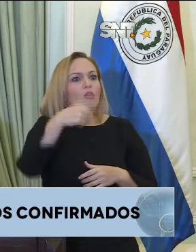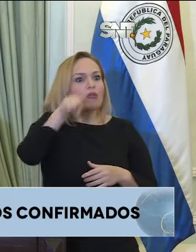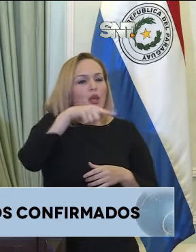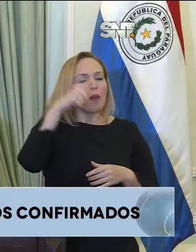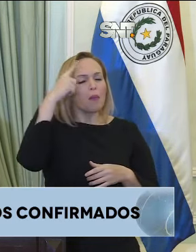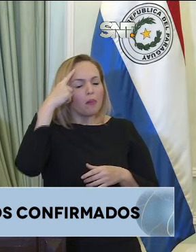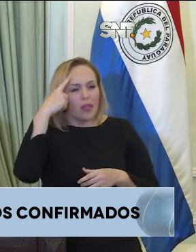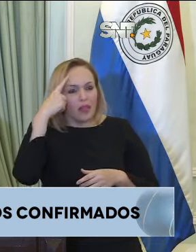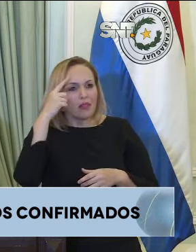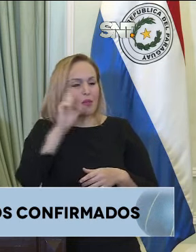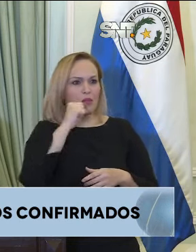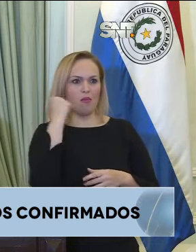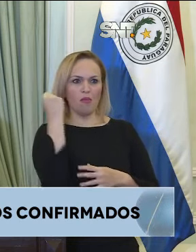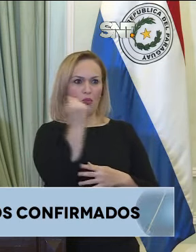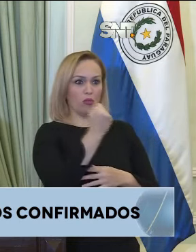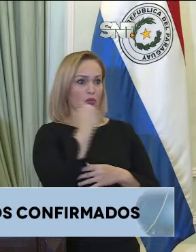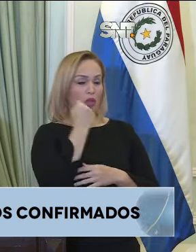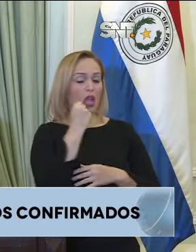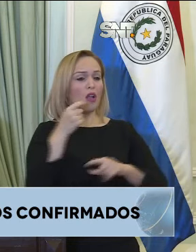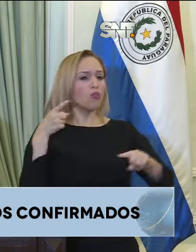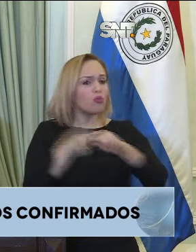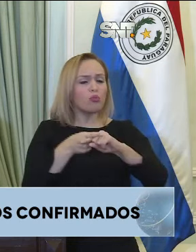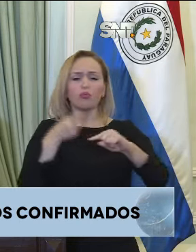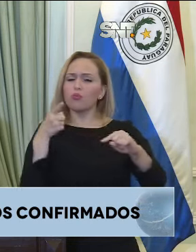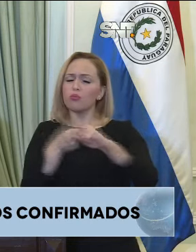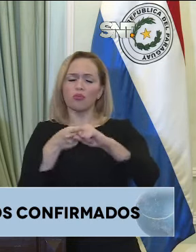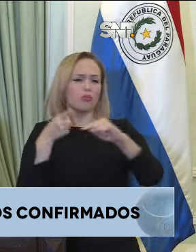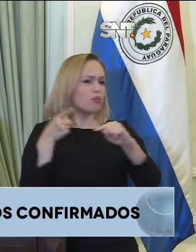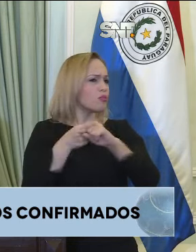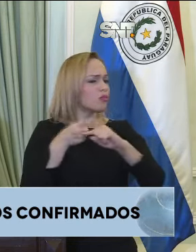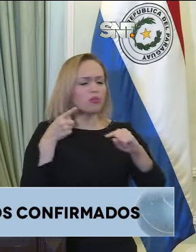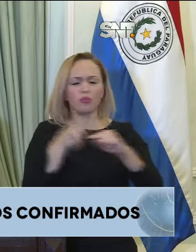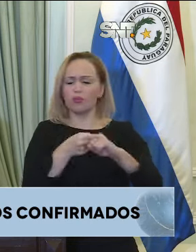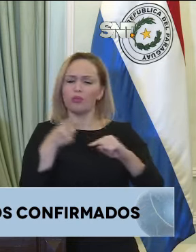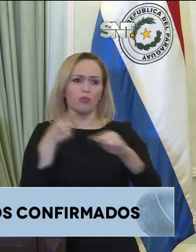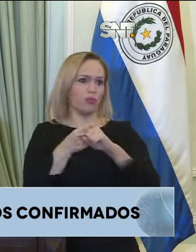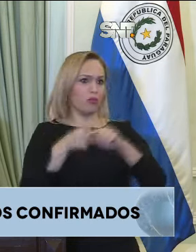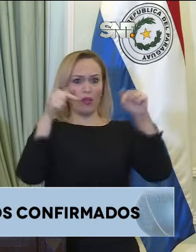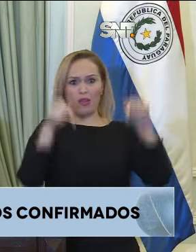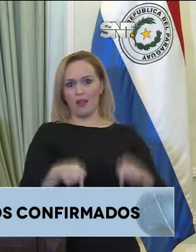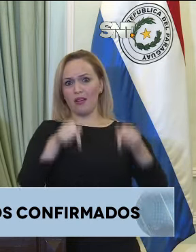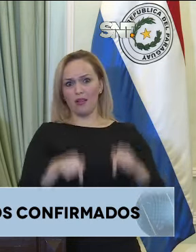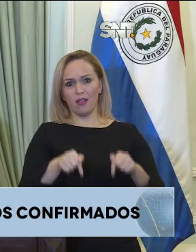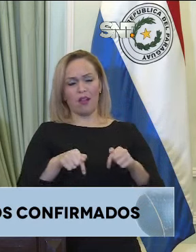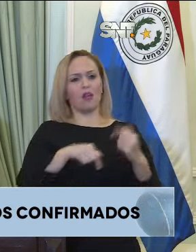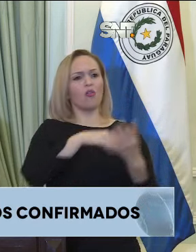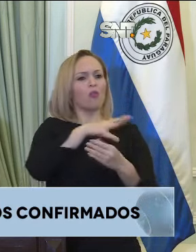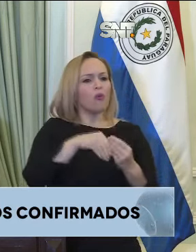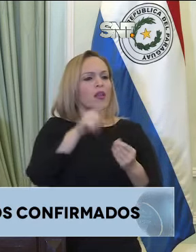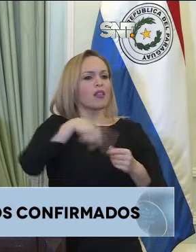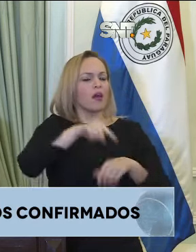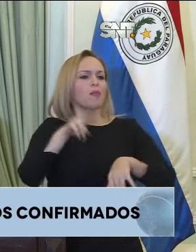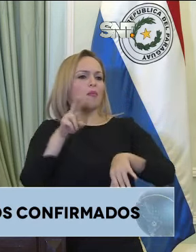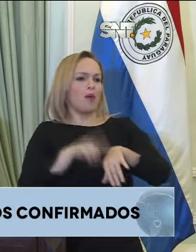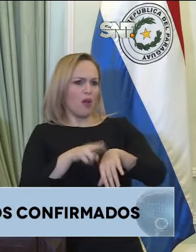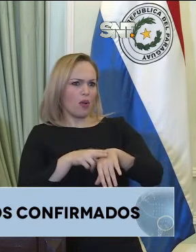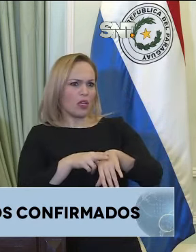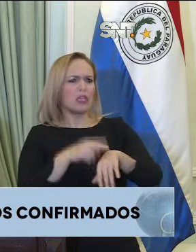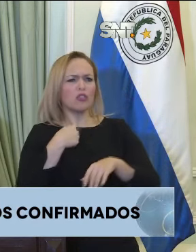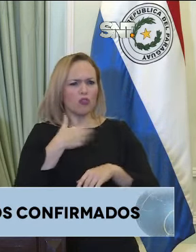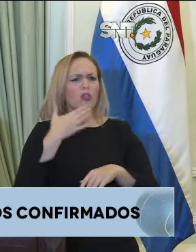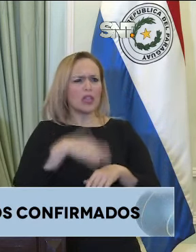con la ciudadanía en general es que nuestra lucha está en este momento por un lado, aquí en la comunidad, si bien es cierto que se